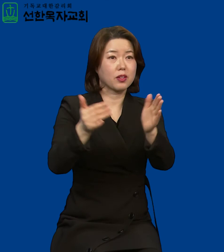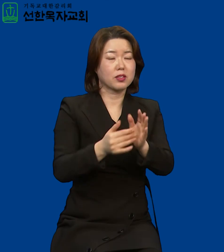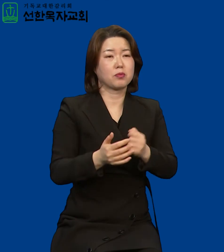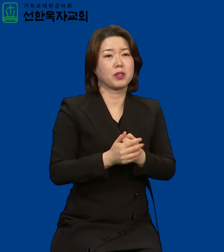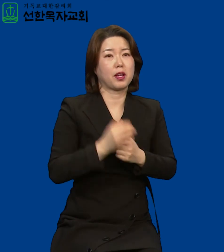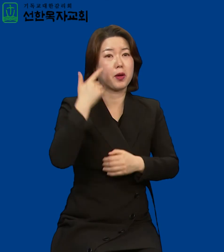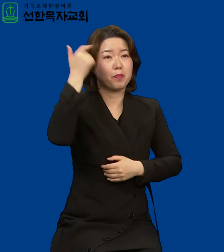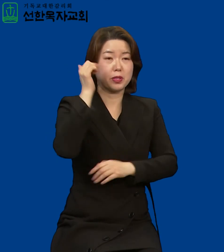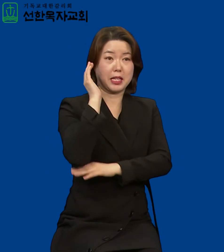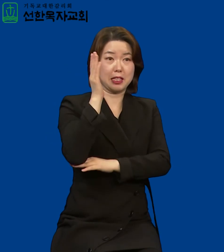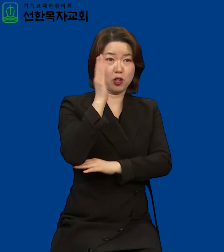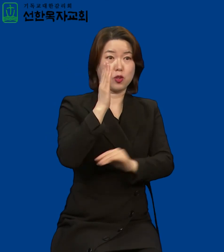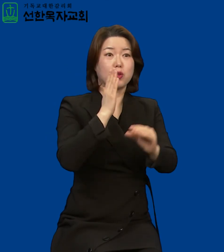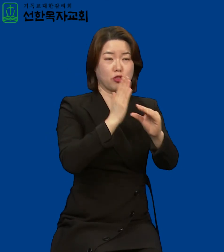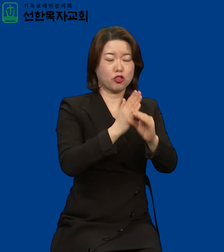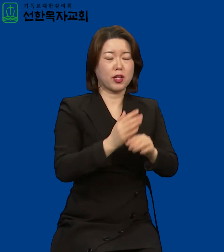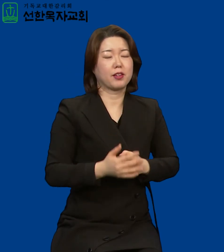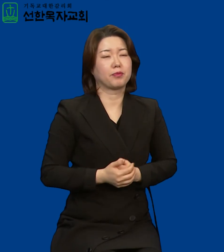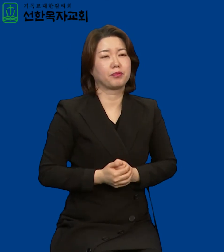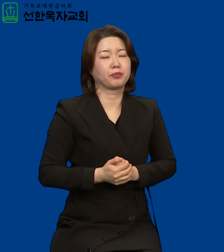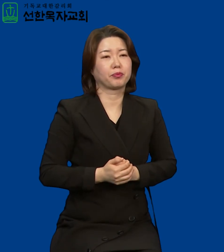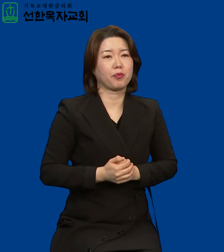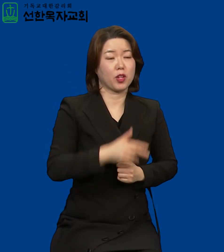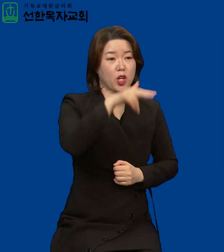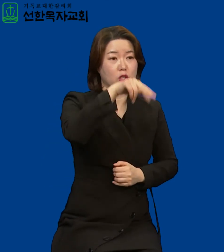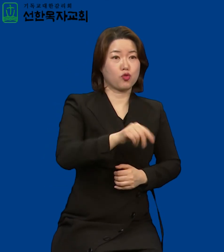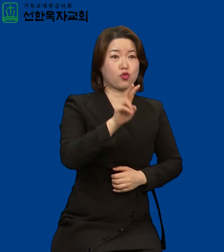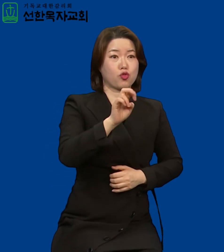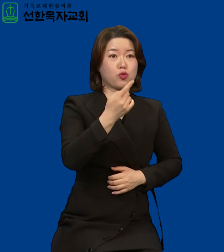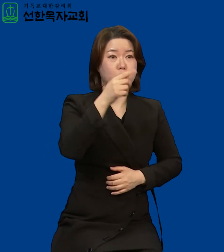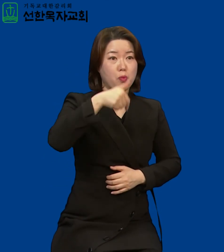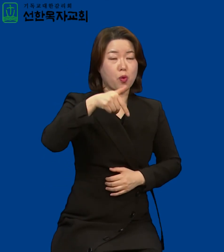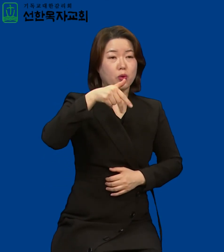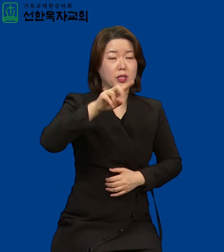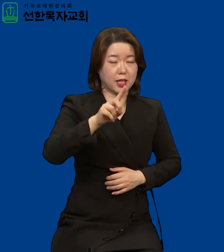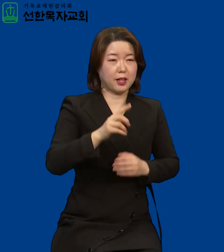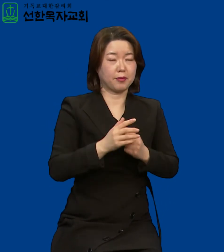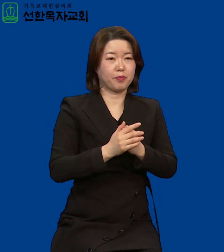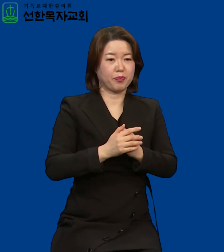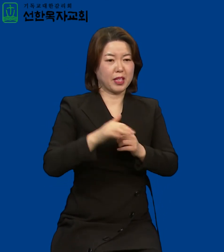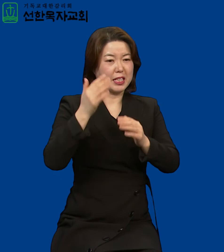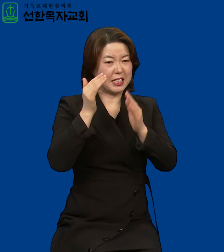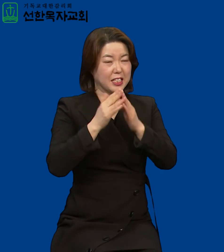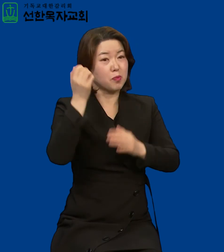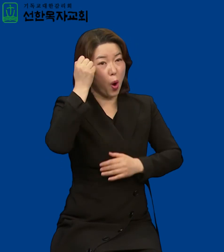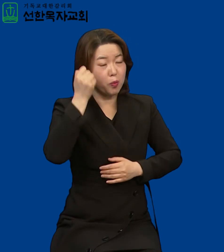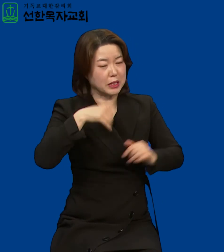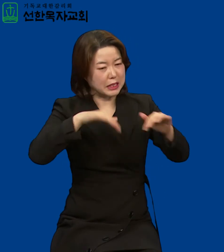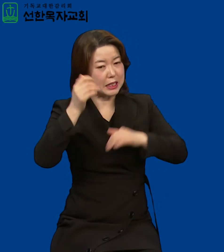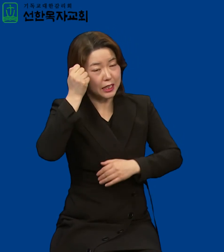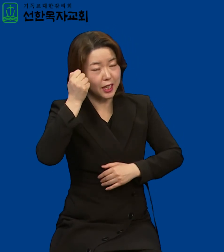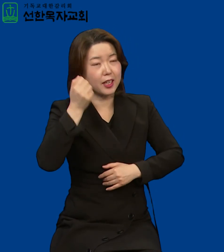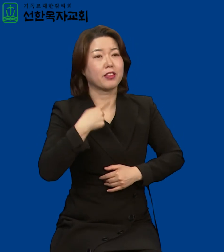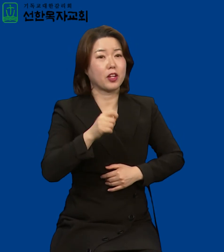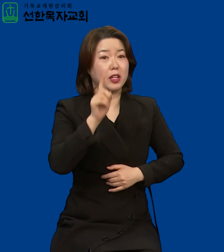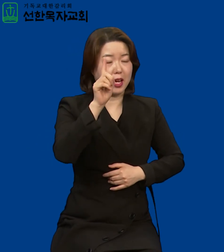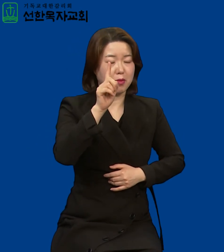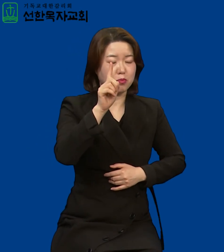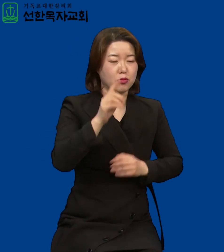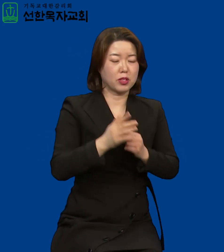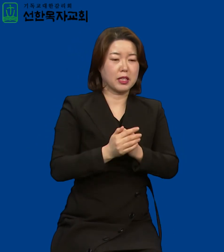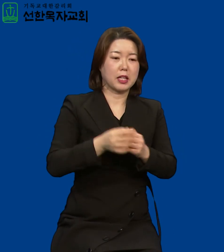설교 중에 주목자 한 분이 세례 받으실 때 문답을 하셨던 이야기를